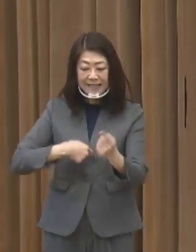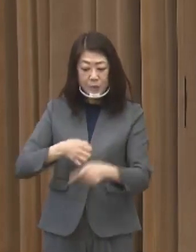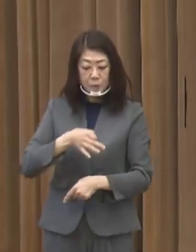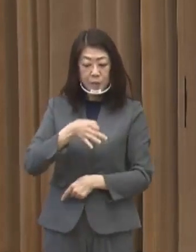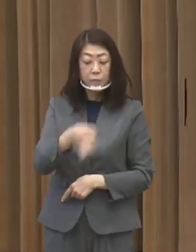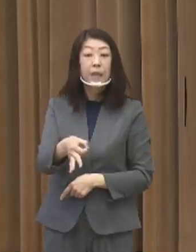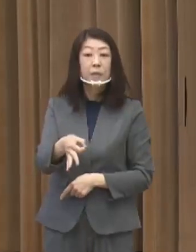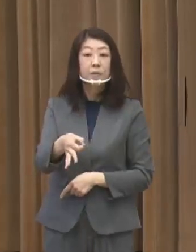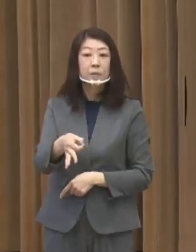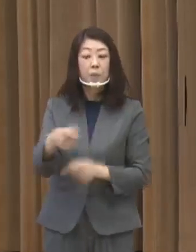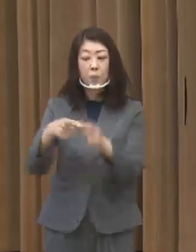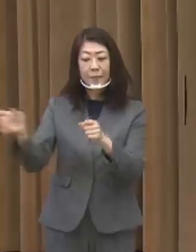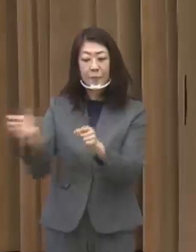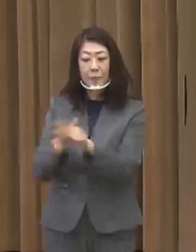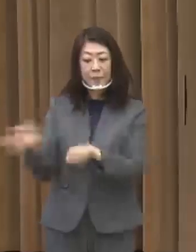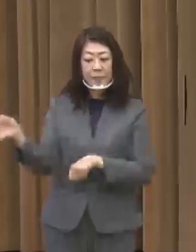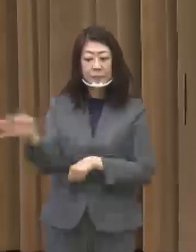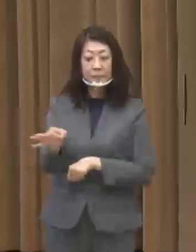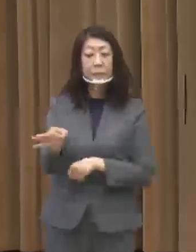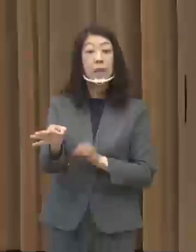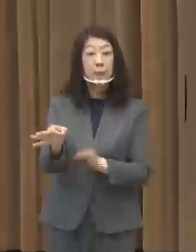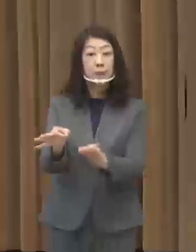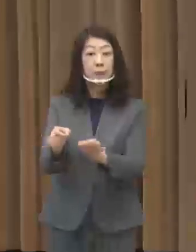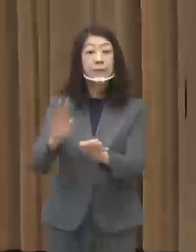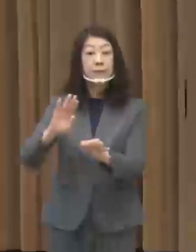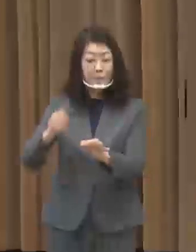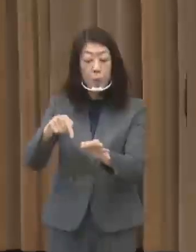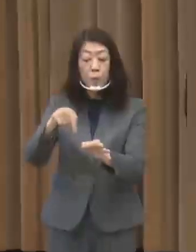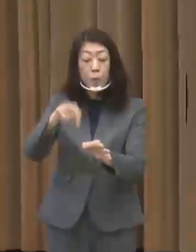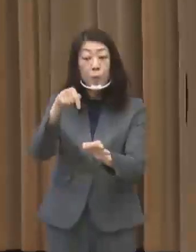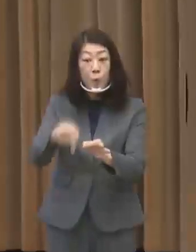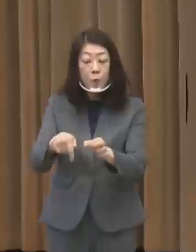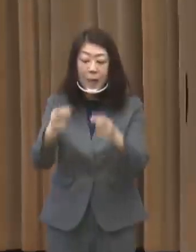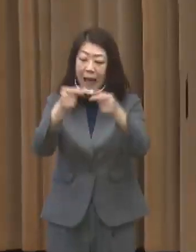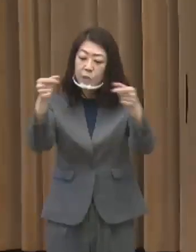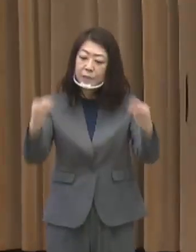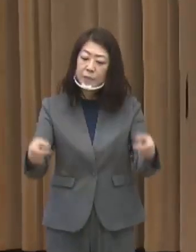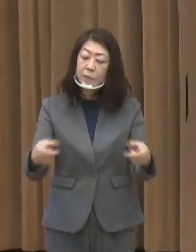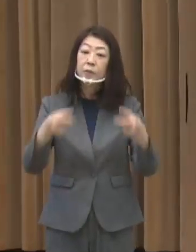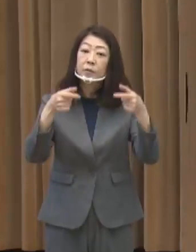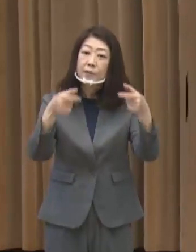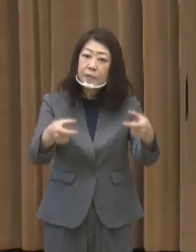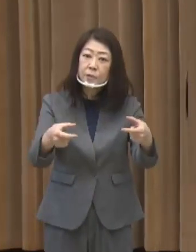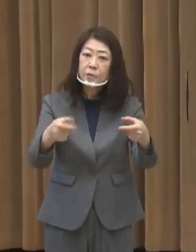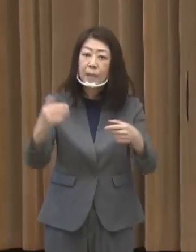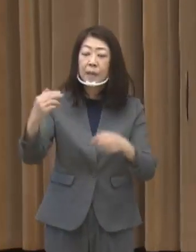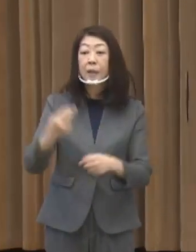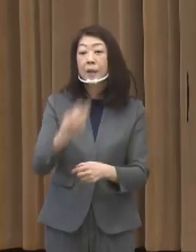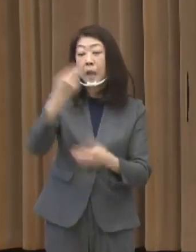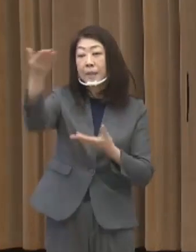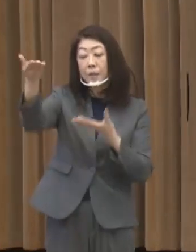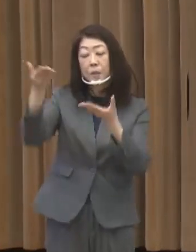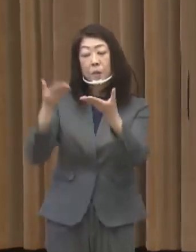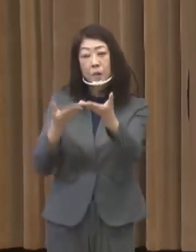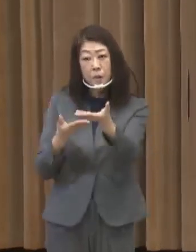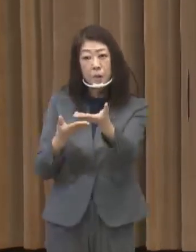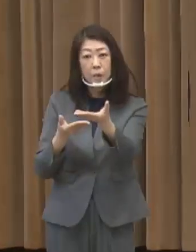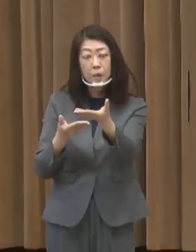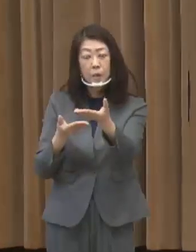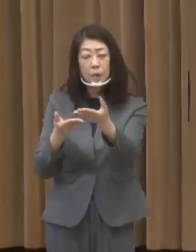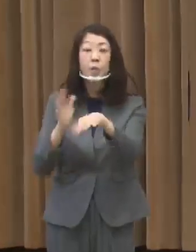合わせて先ほど申し上げた、例えばアクリル板を設置するとか、あるいは換気の設備を作る、あるいは二酸化炭